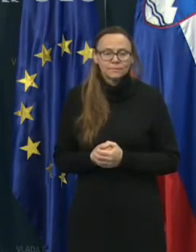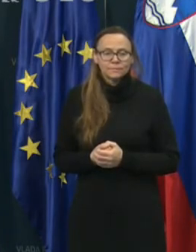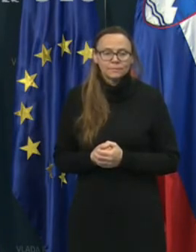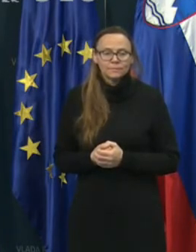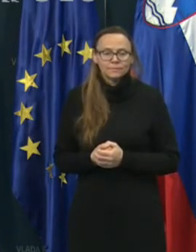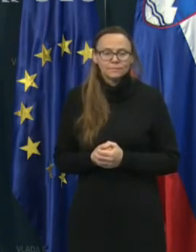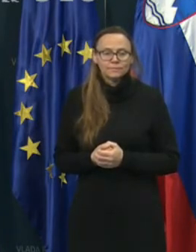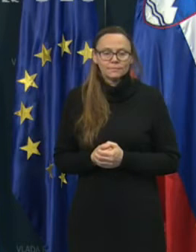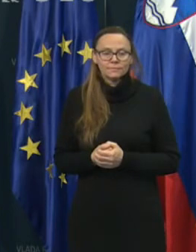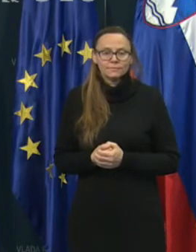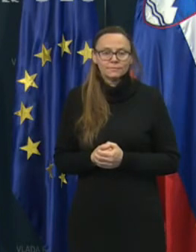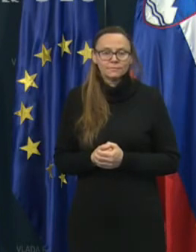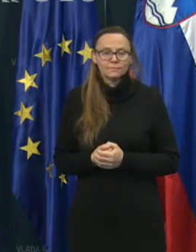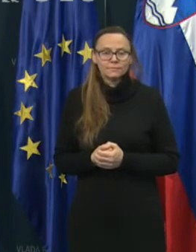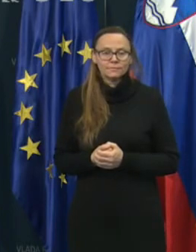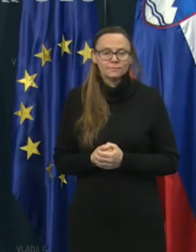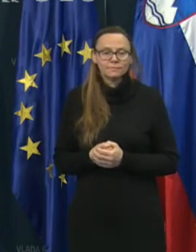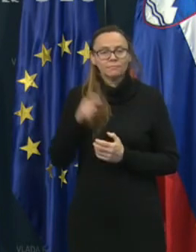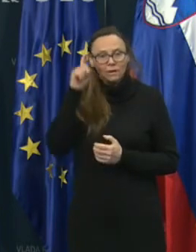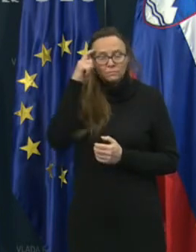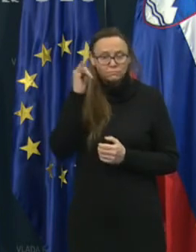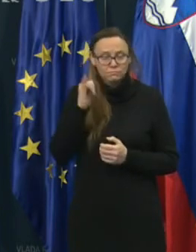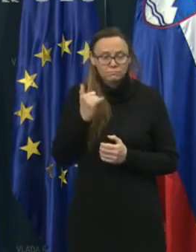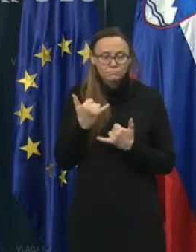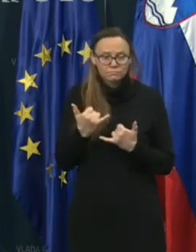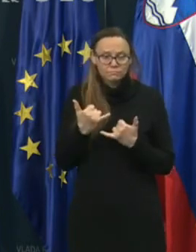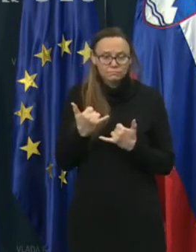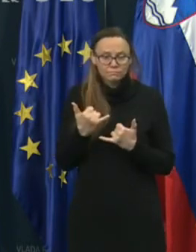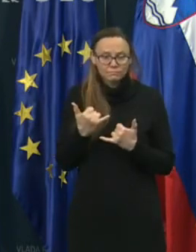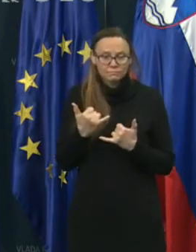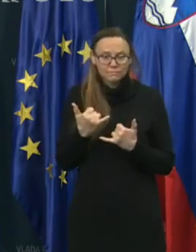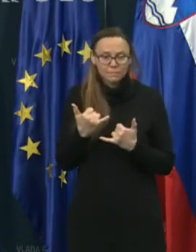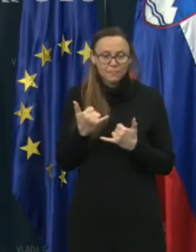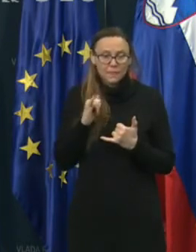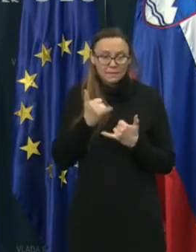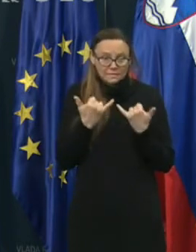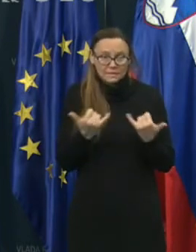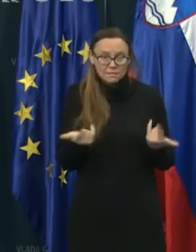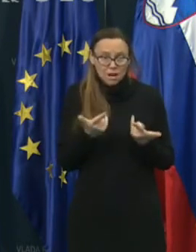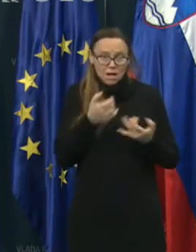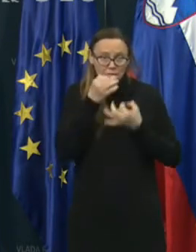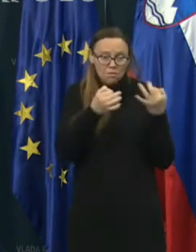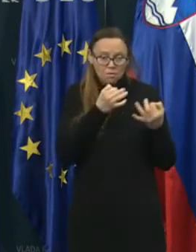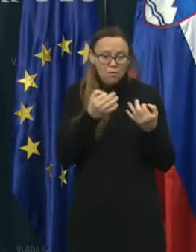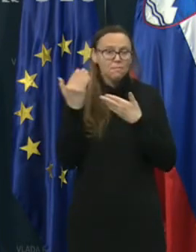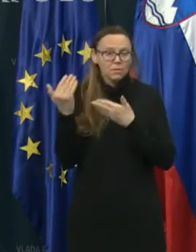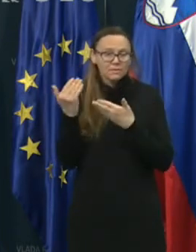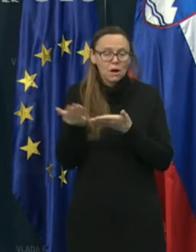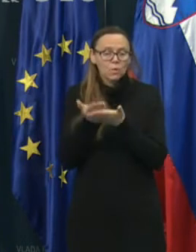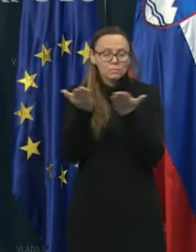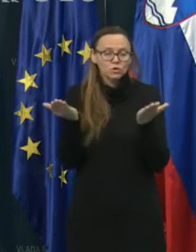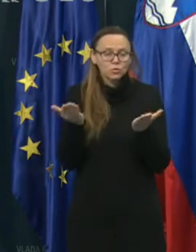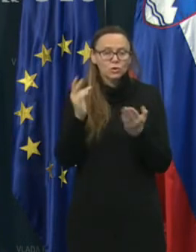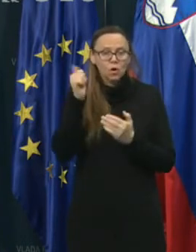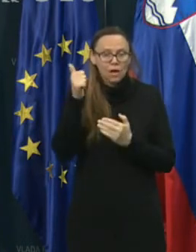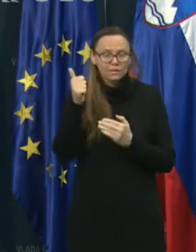Predpostavljam, da ste na red za vprašanja, torej pozdravljam vas tudi iz Studia 1 Televizije Slovenija, ker imamo